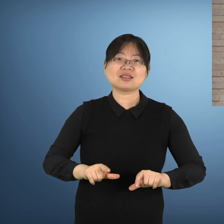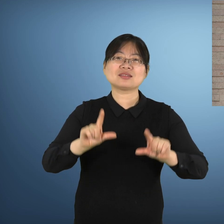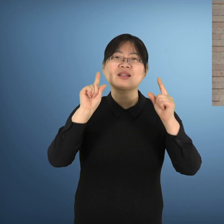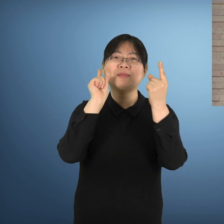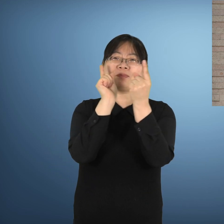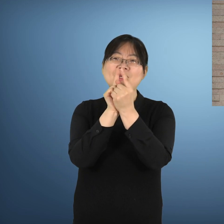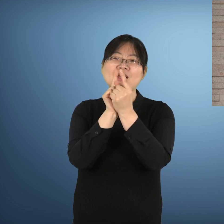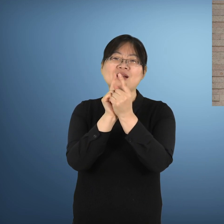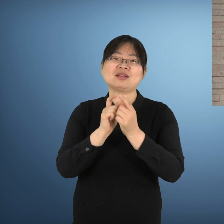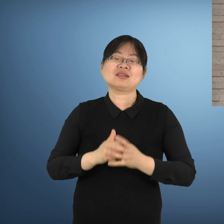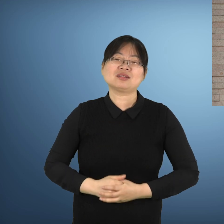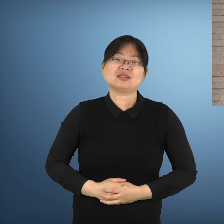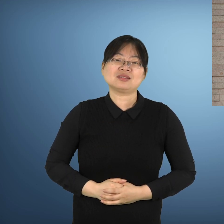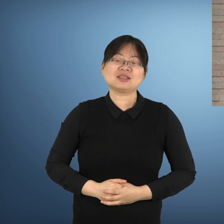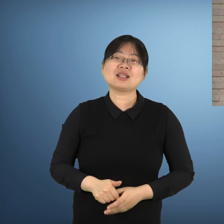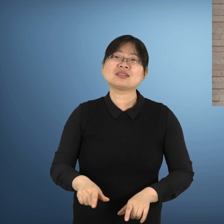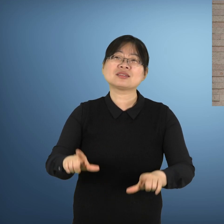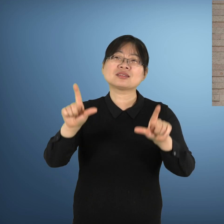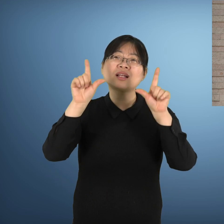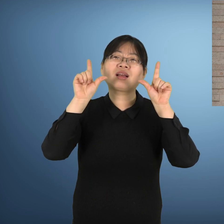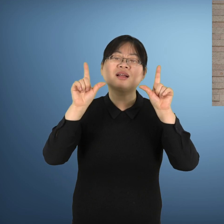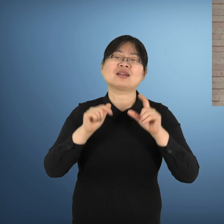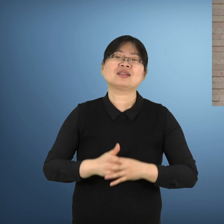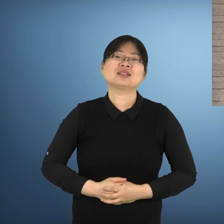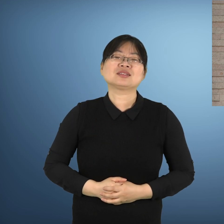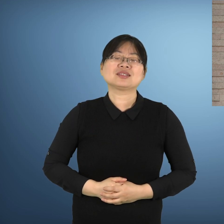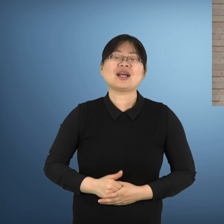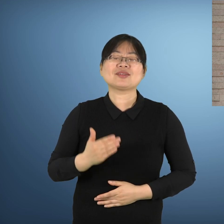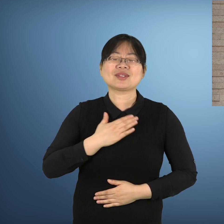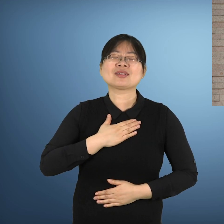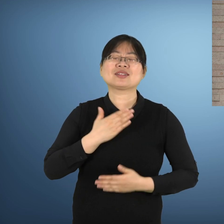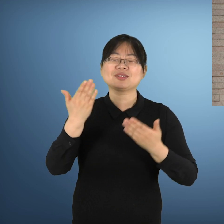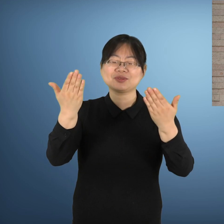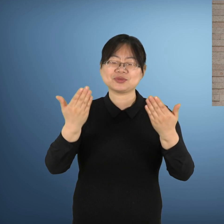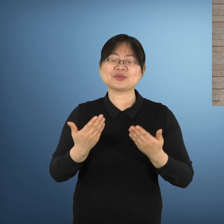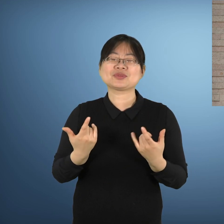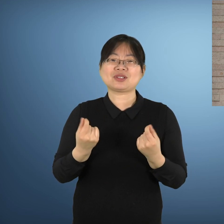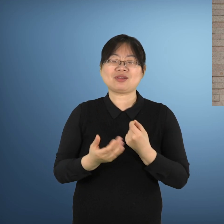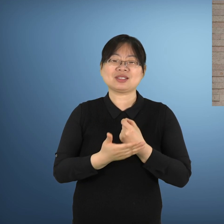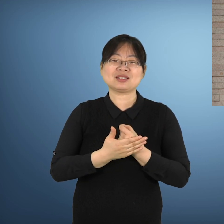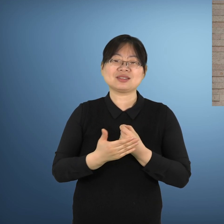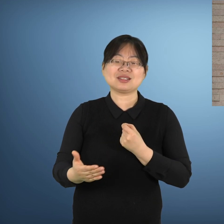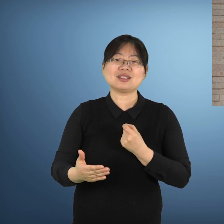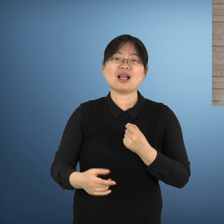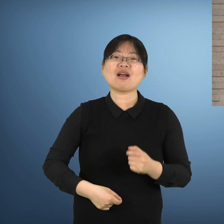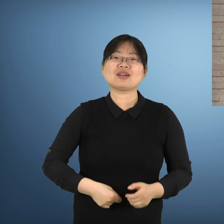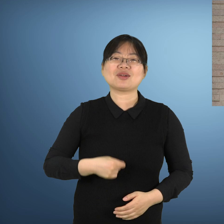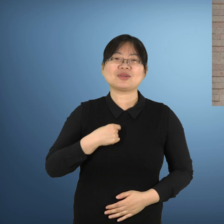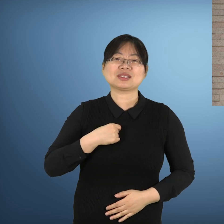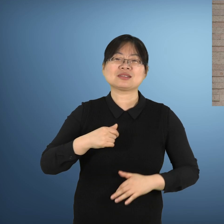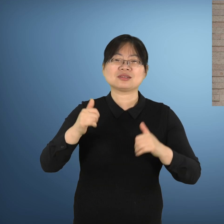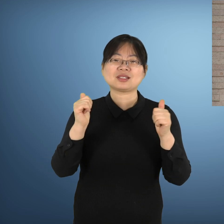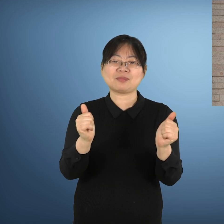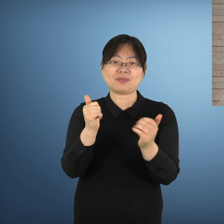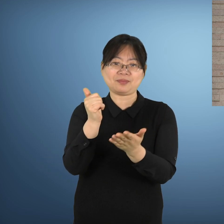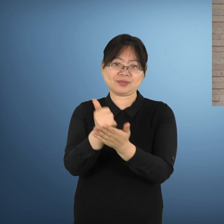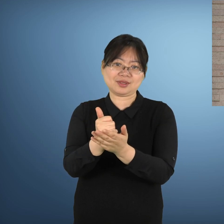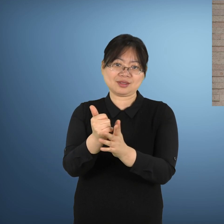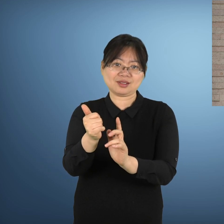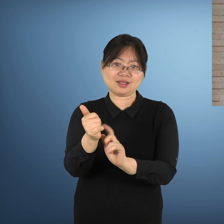오면 그날에 내게 주실 것이니 의로우신